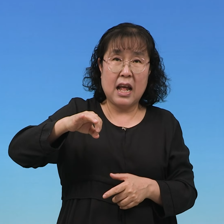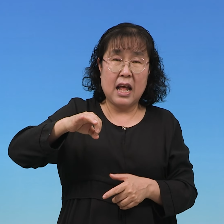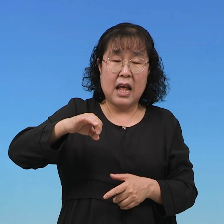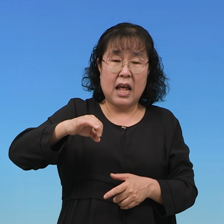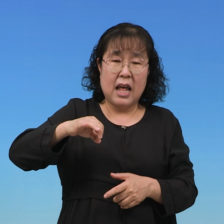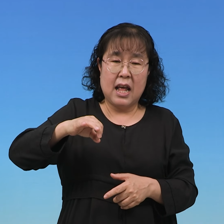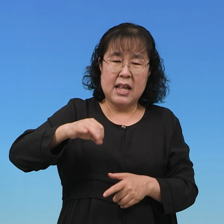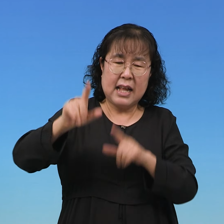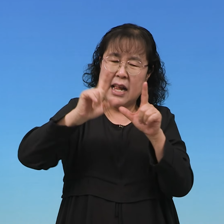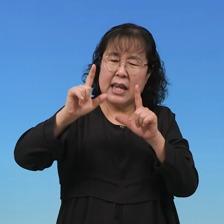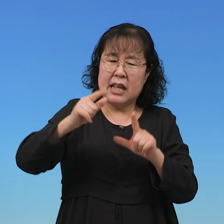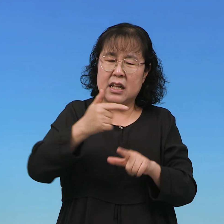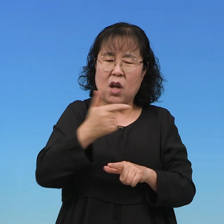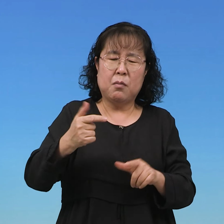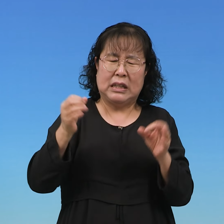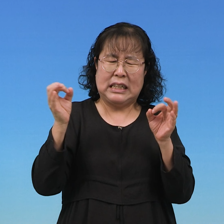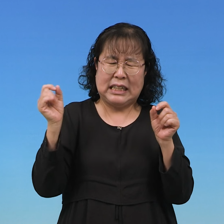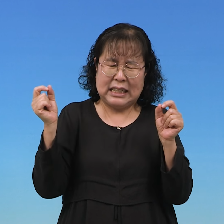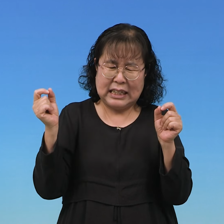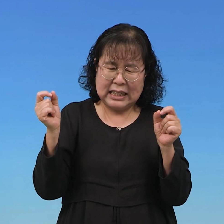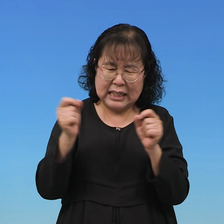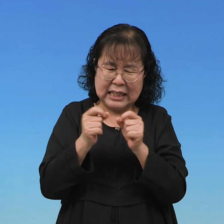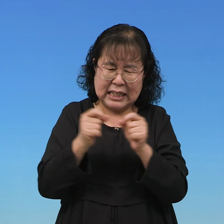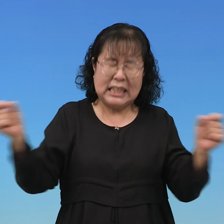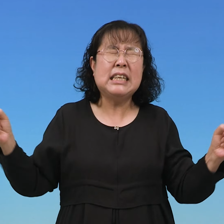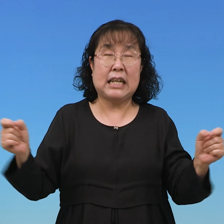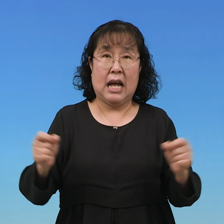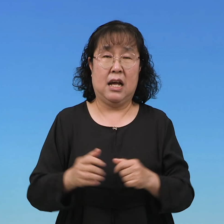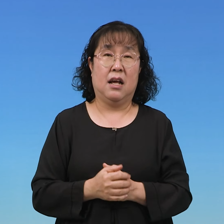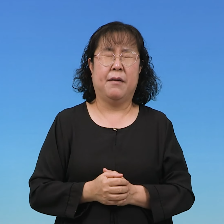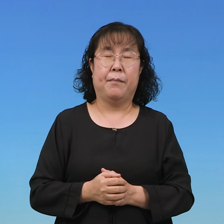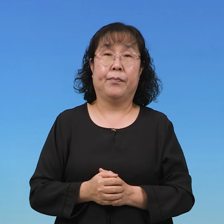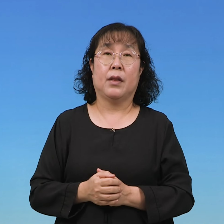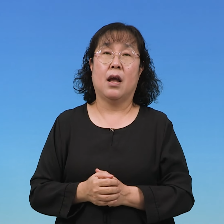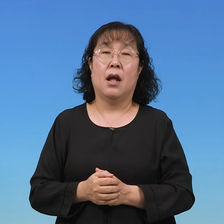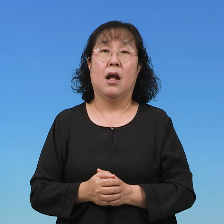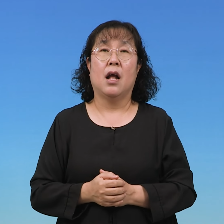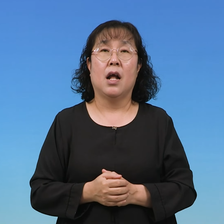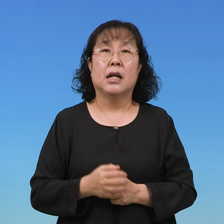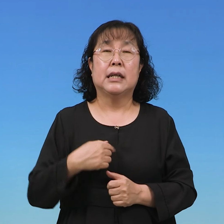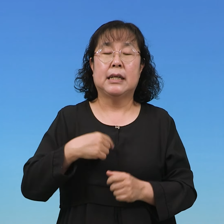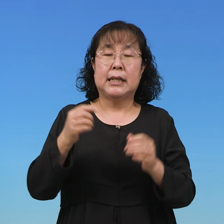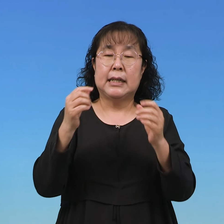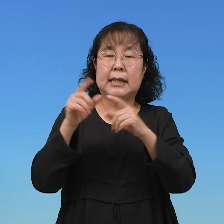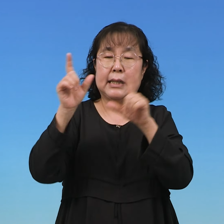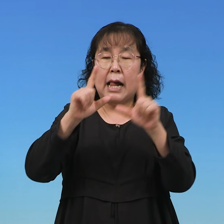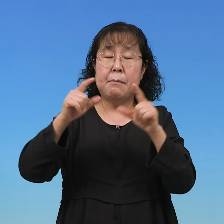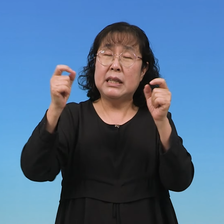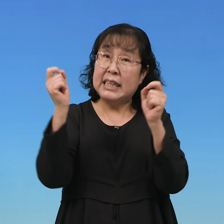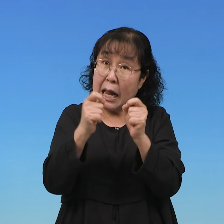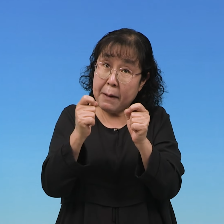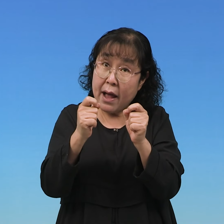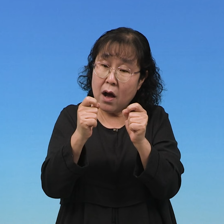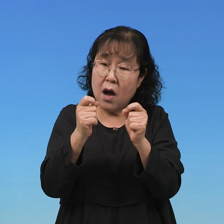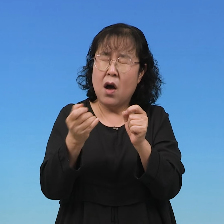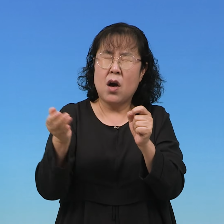뜨끔해 하시는 것 같아서 다시 읽어드릴게요. 인생의 기간은 짧다. 그러나 그 짧은 인생도